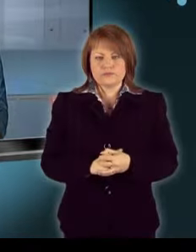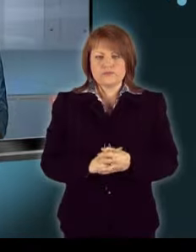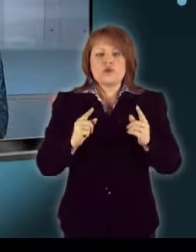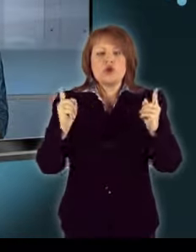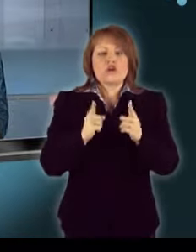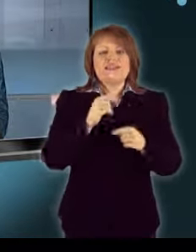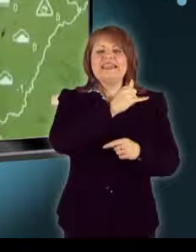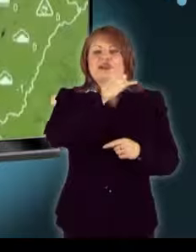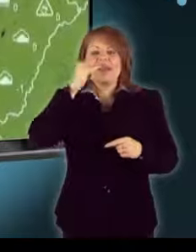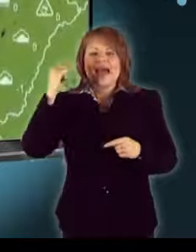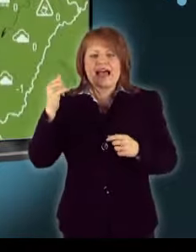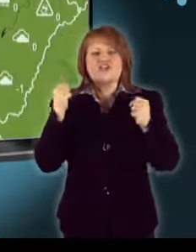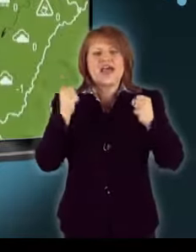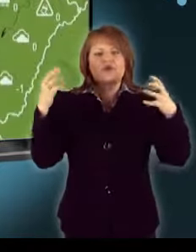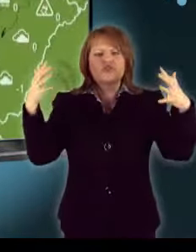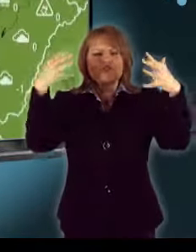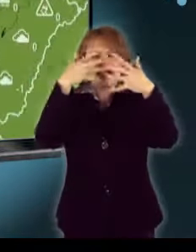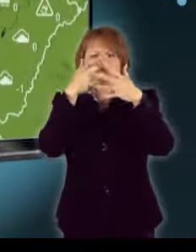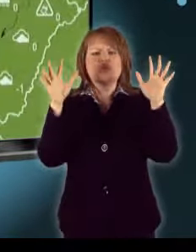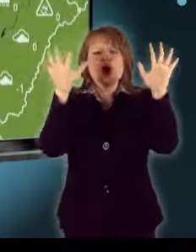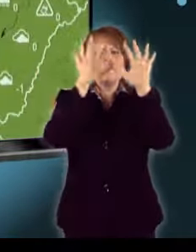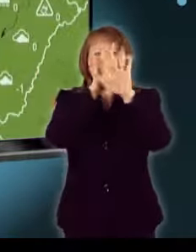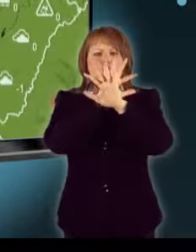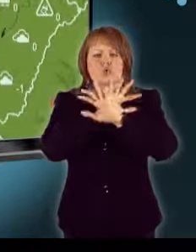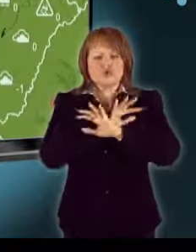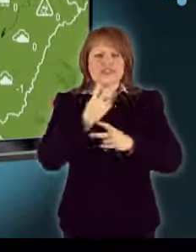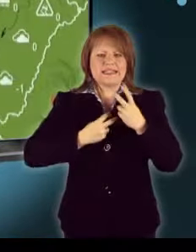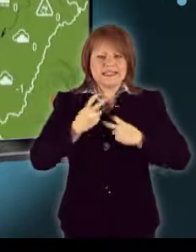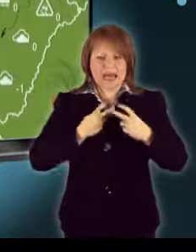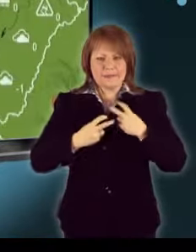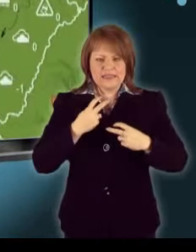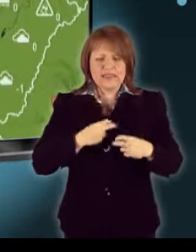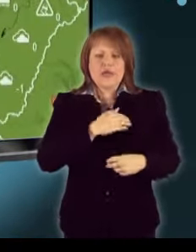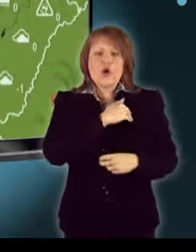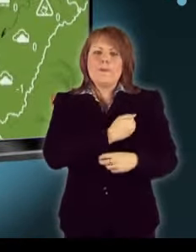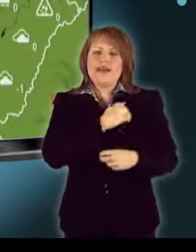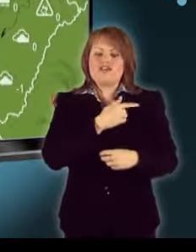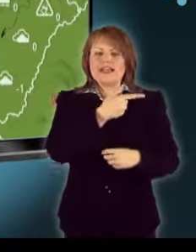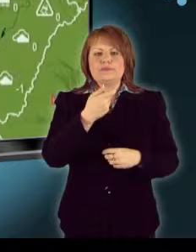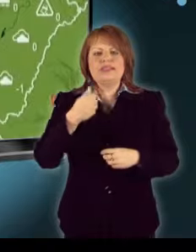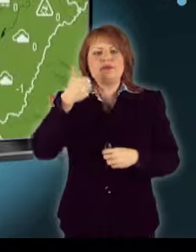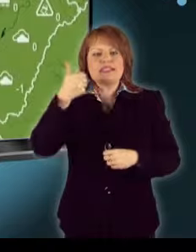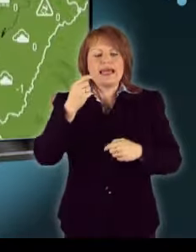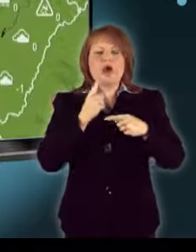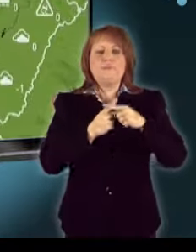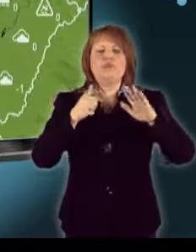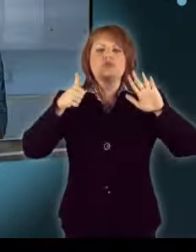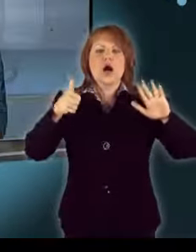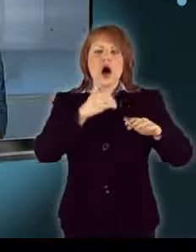időjárásról. Erősen felhős, borult időre számíthatunk, a hőmérséklet várhatóan -1 és +6 fok között